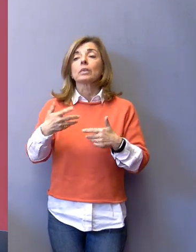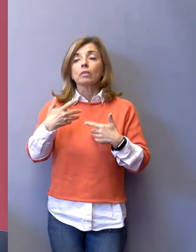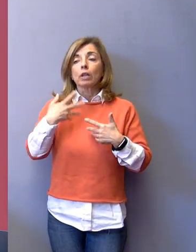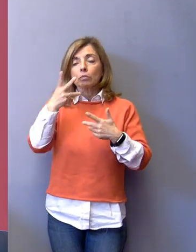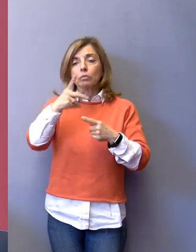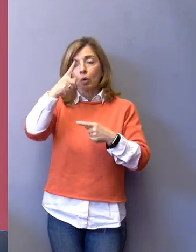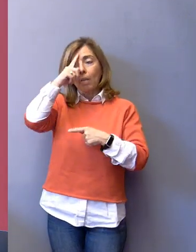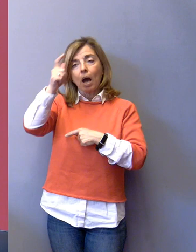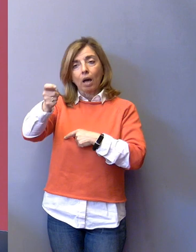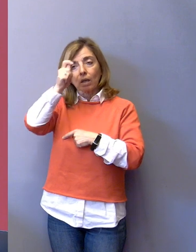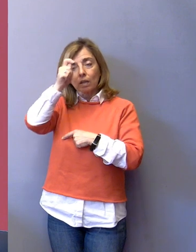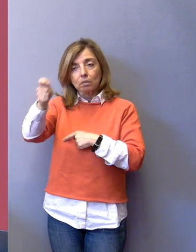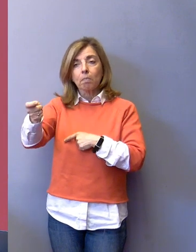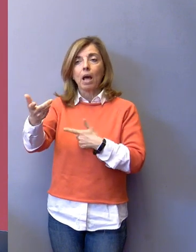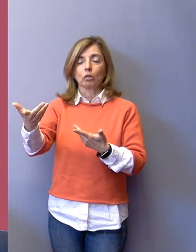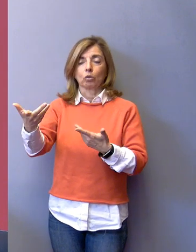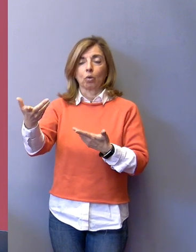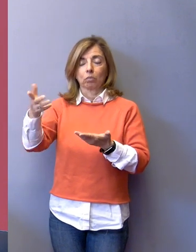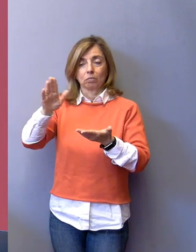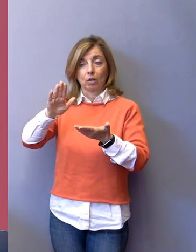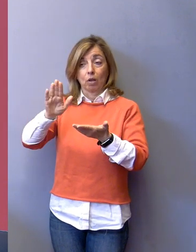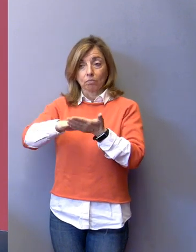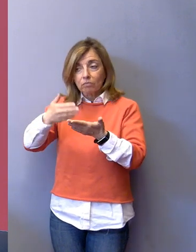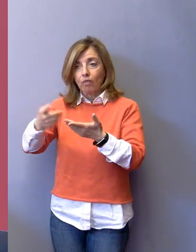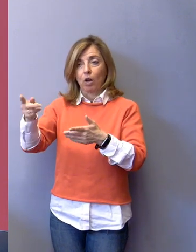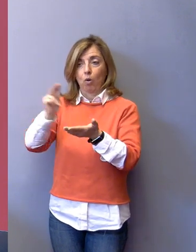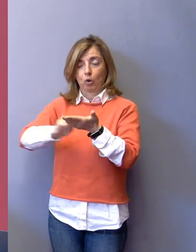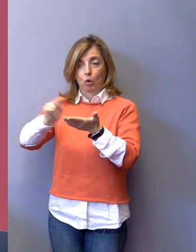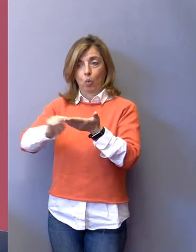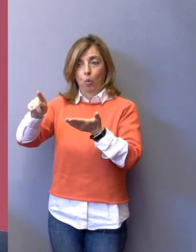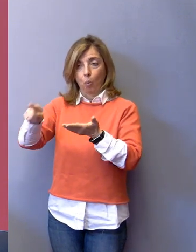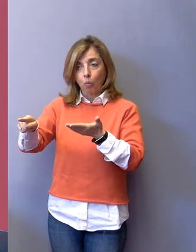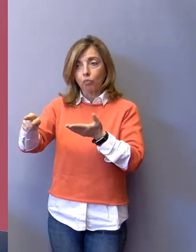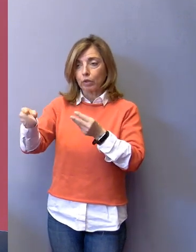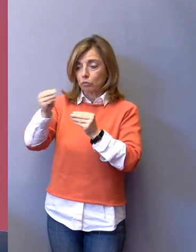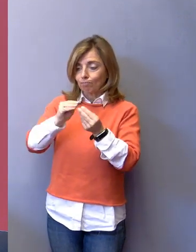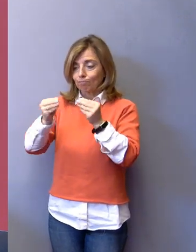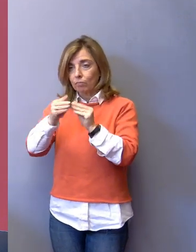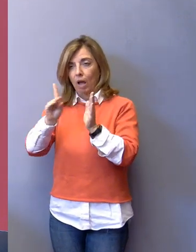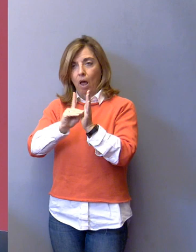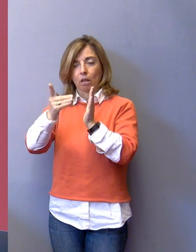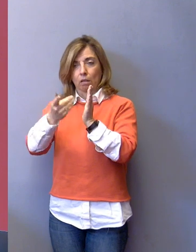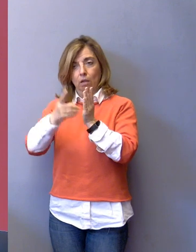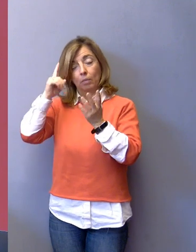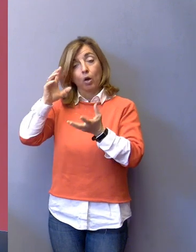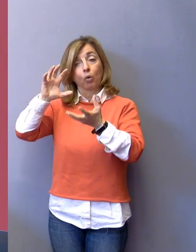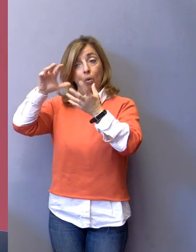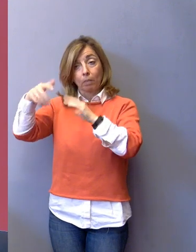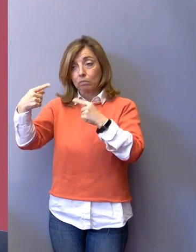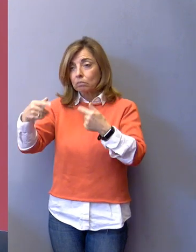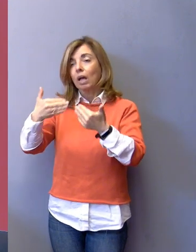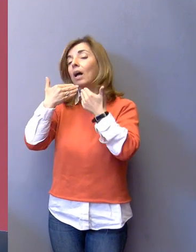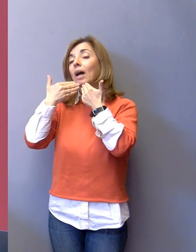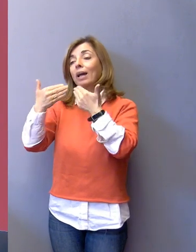stima degli uffici che vanno a comporre delle delibere molto molto complesse quindi ringrazio tutto l'ufficio coordinato dal dottor Berio anche